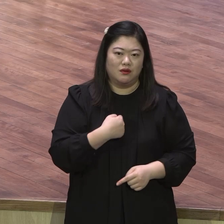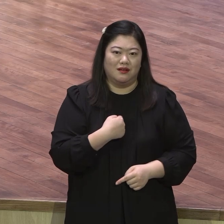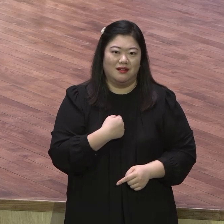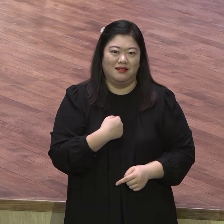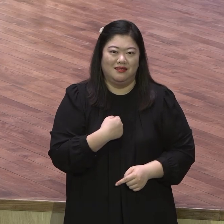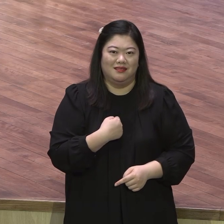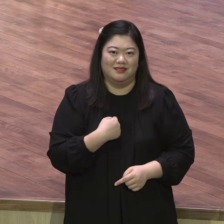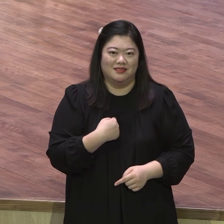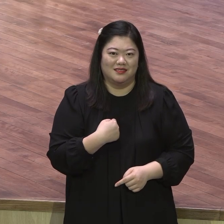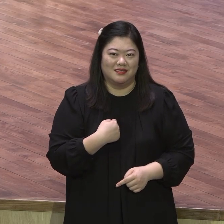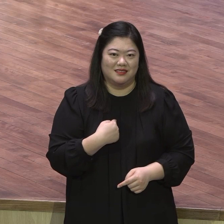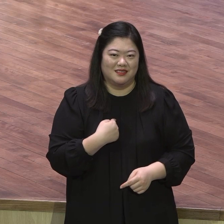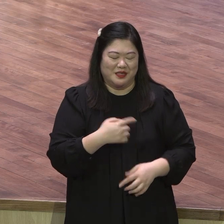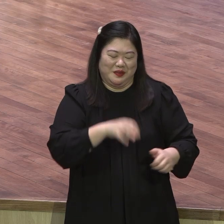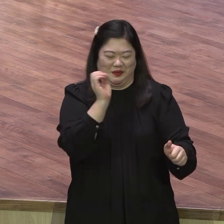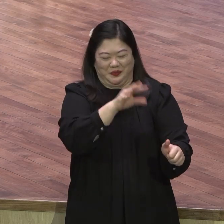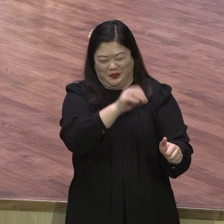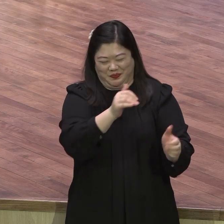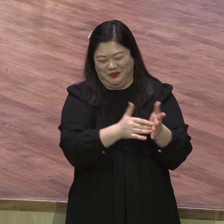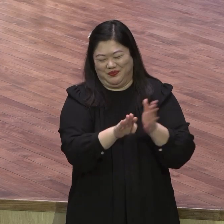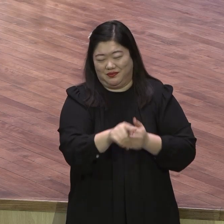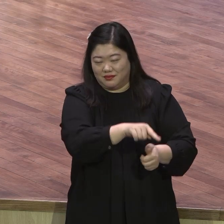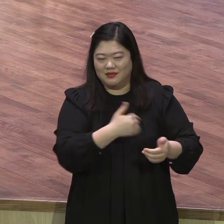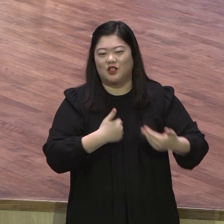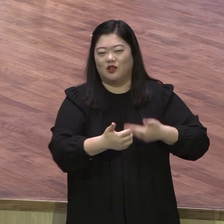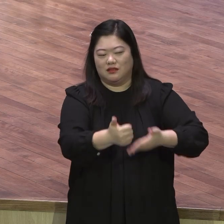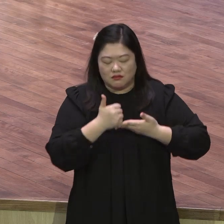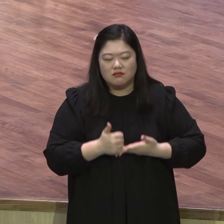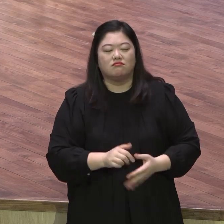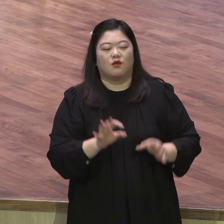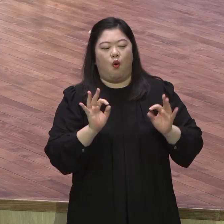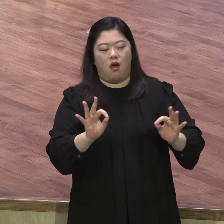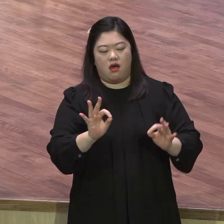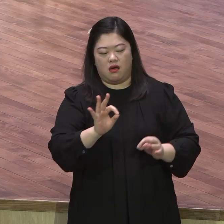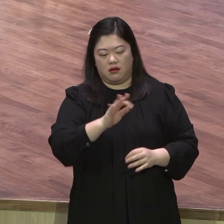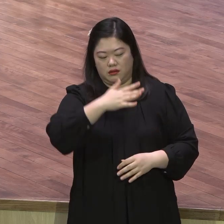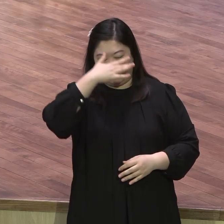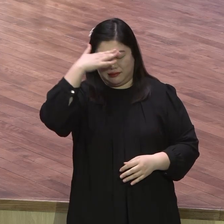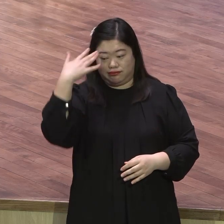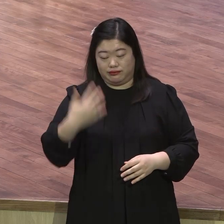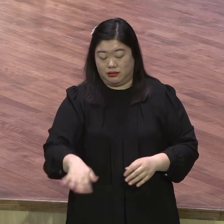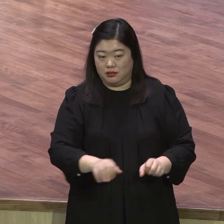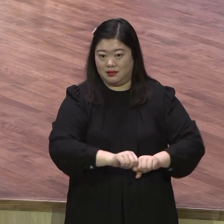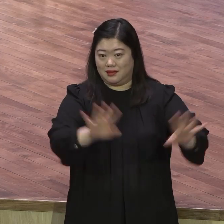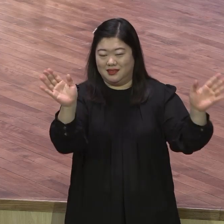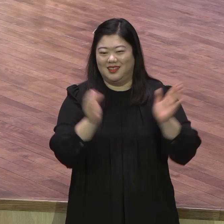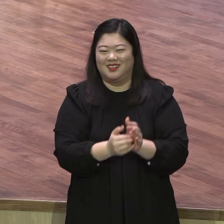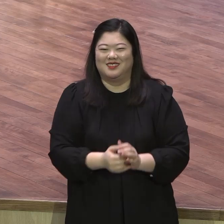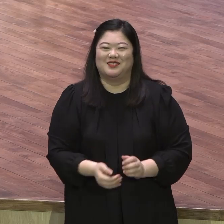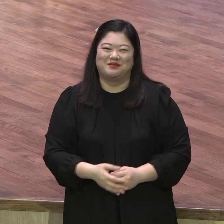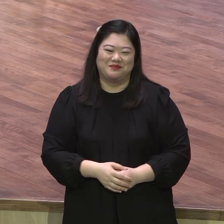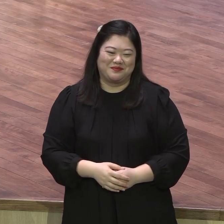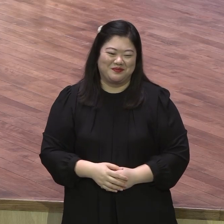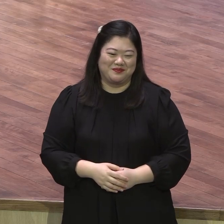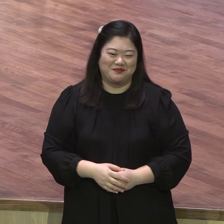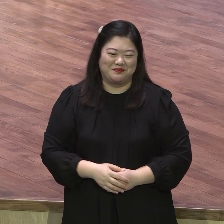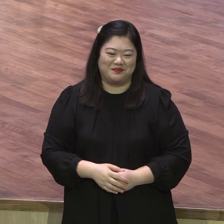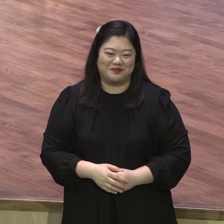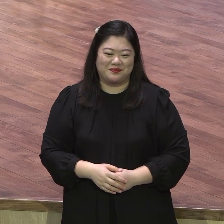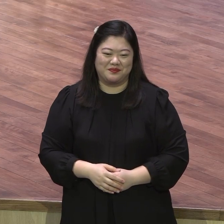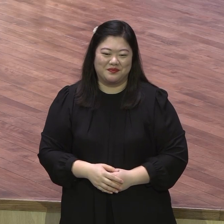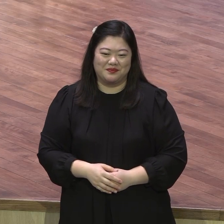여러분의 삶이 정말로 이 부활신앙으로 그 눈 가지고 그 가슴 가지고